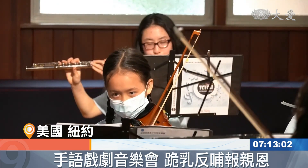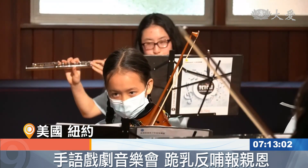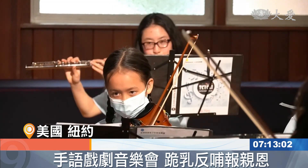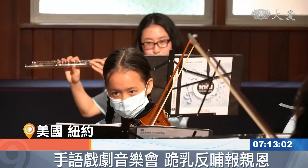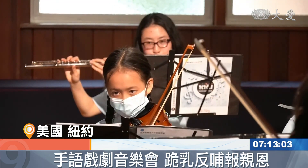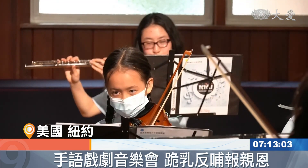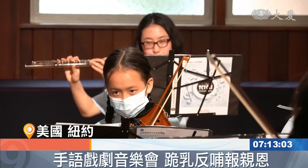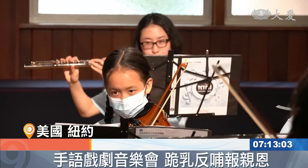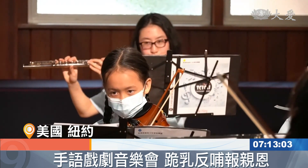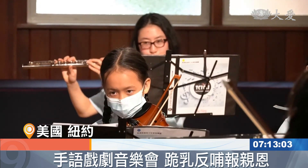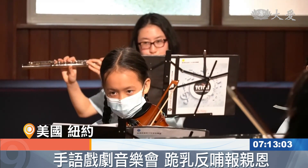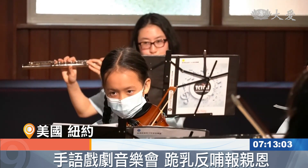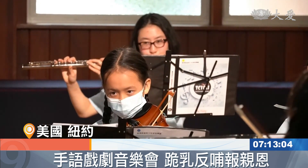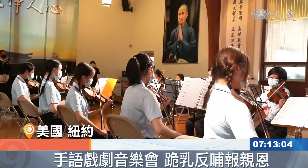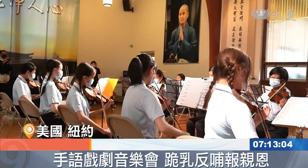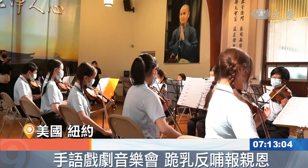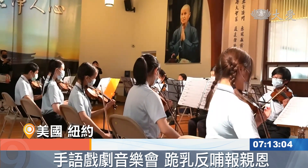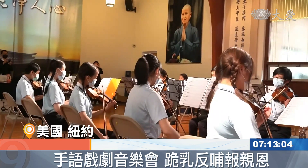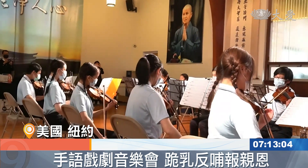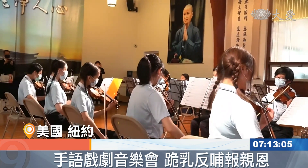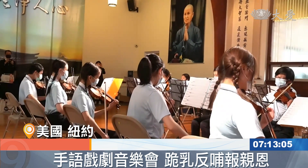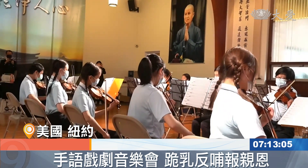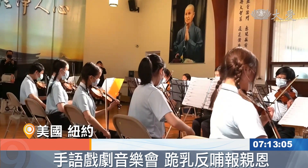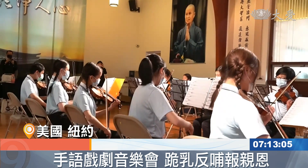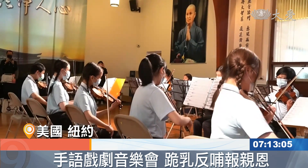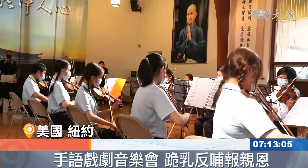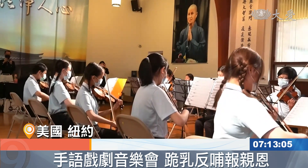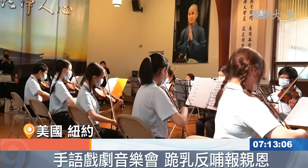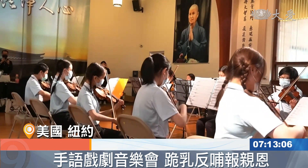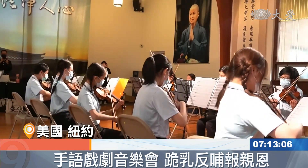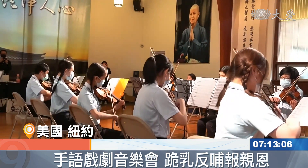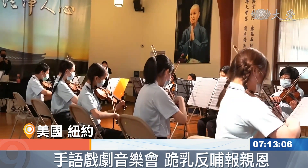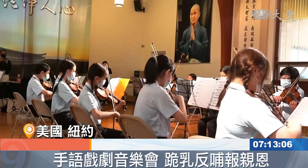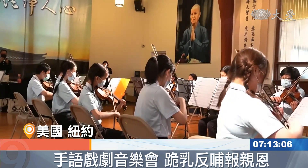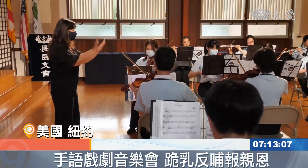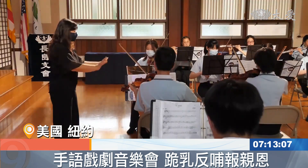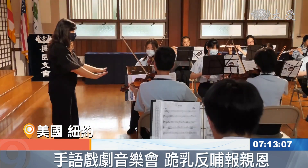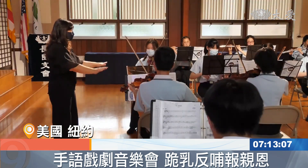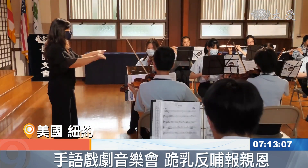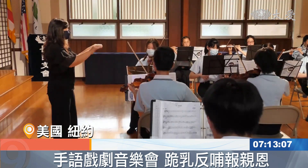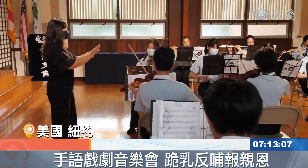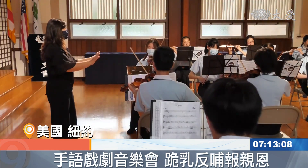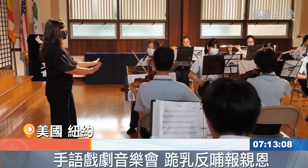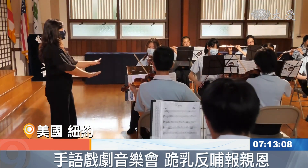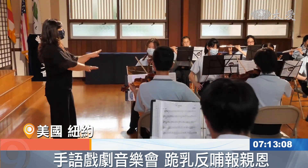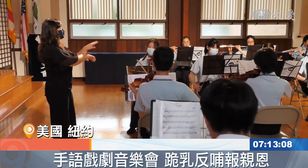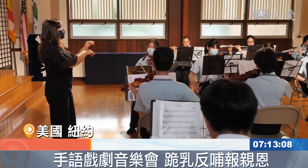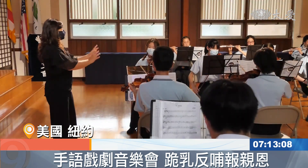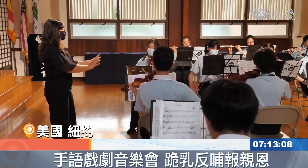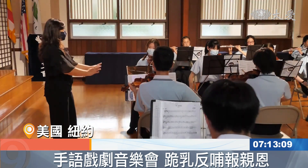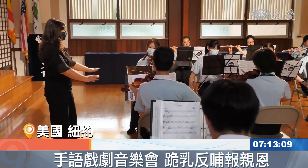音乐响宴，还有长岛青少年管弦乐团奏出《游子吟》。